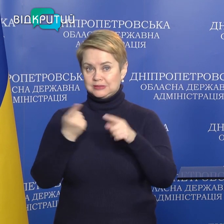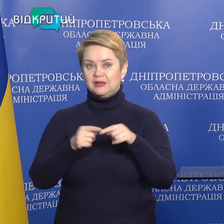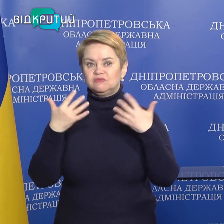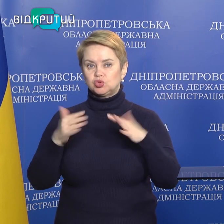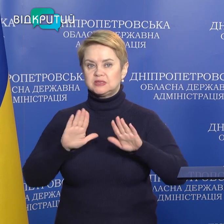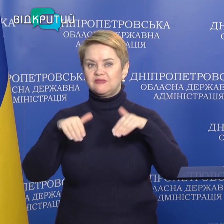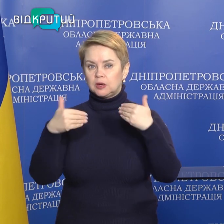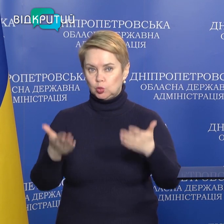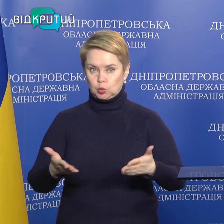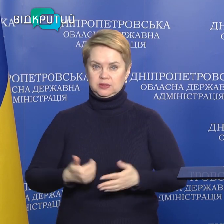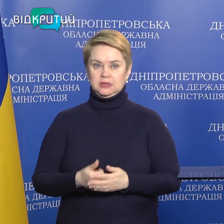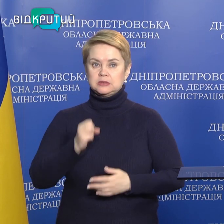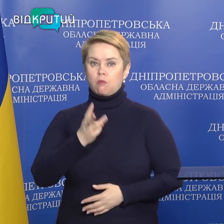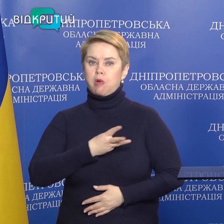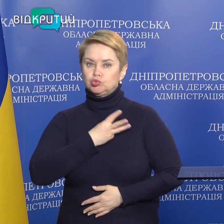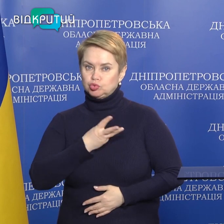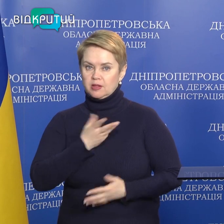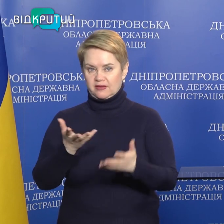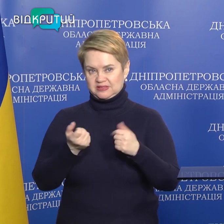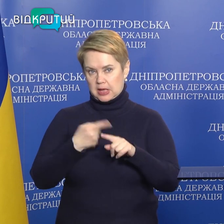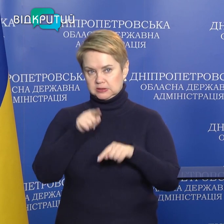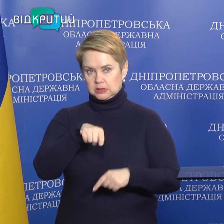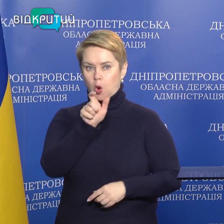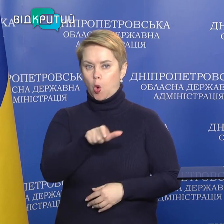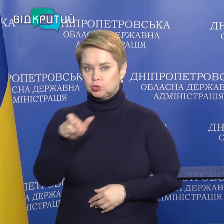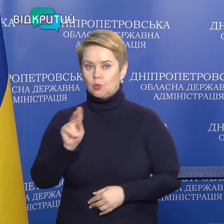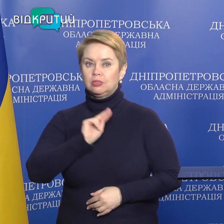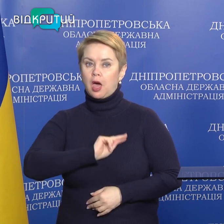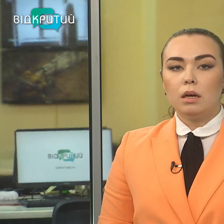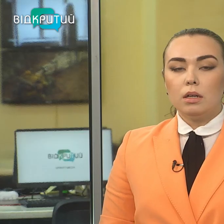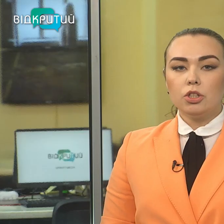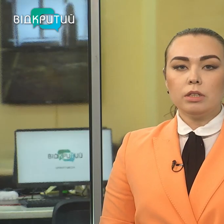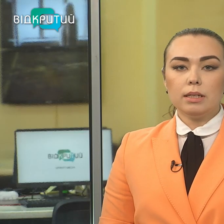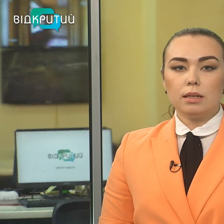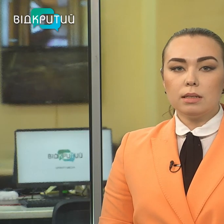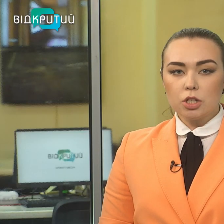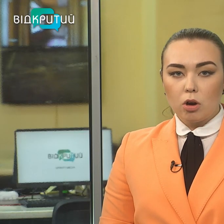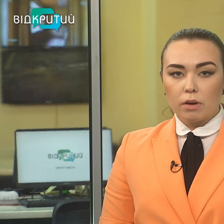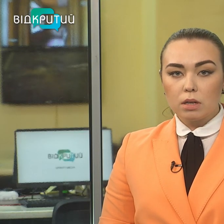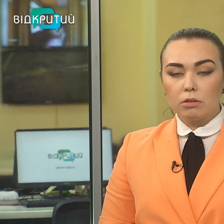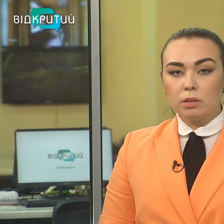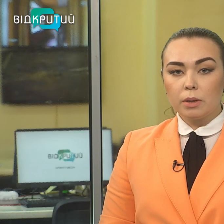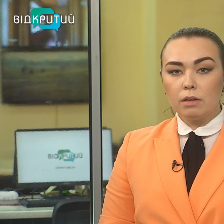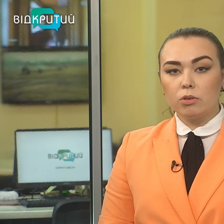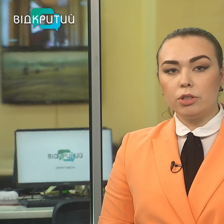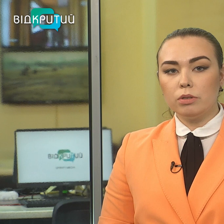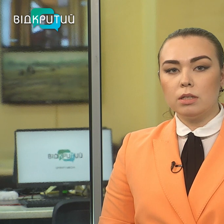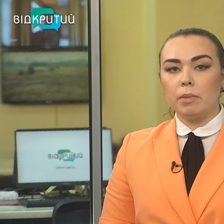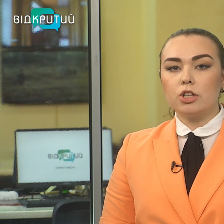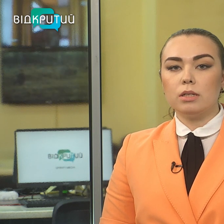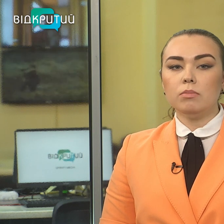які вже звернулися з бажанням взяти цих осіб на роботу. Щодня із залізничного вокзалу Дніпра